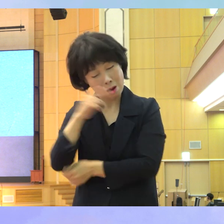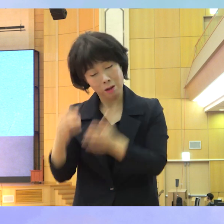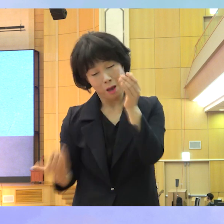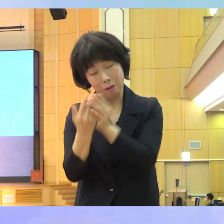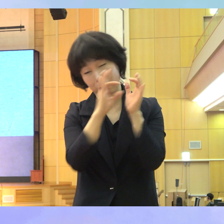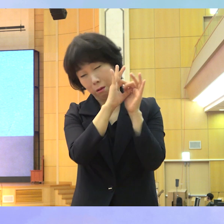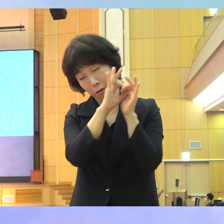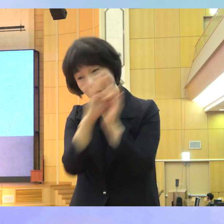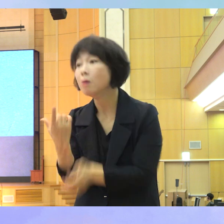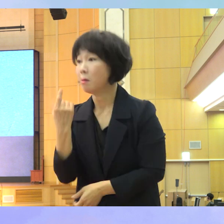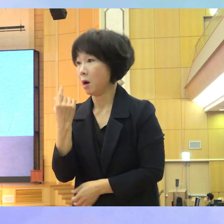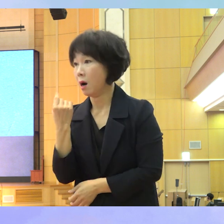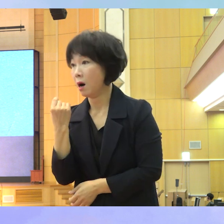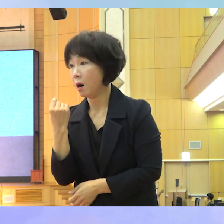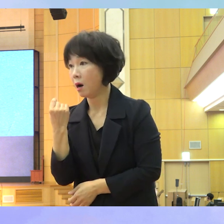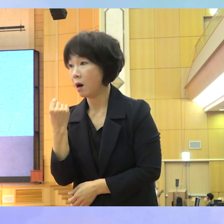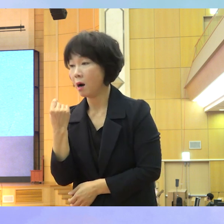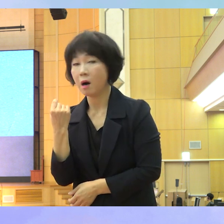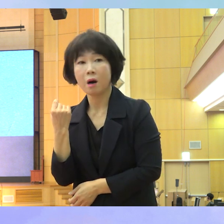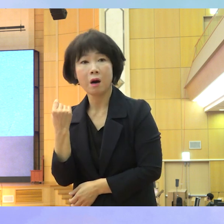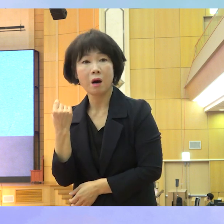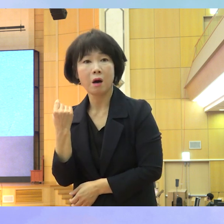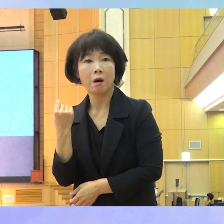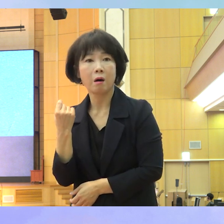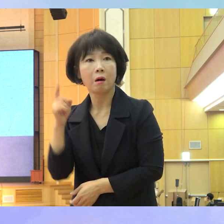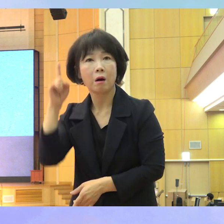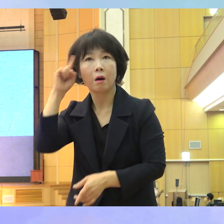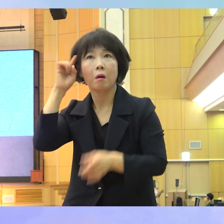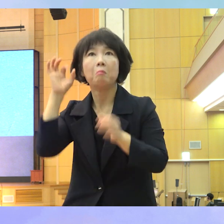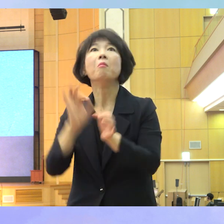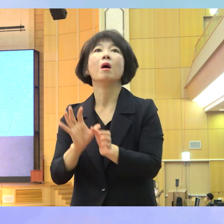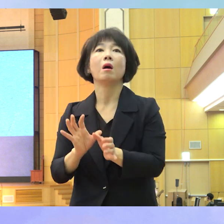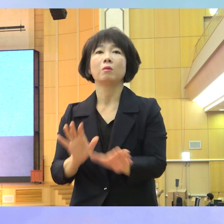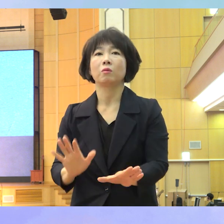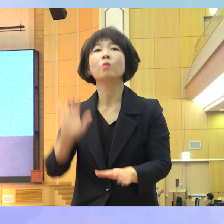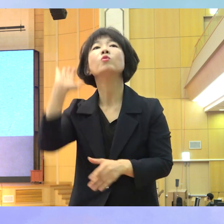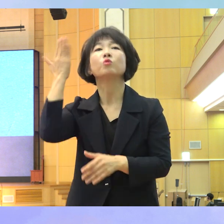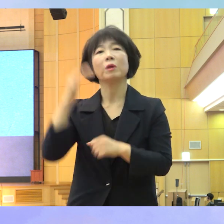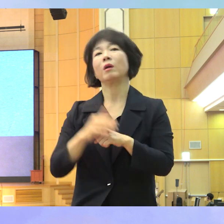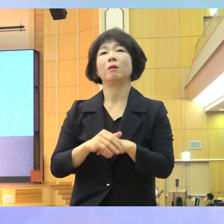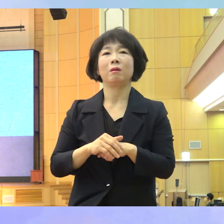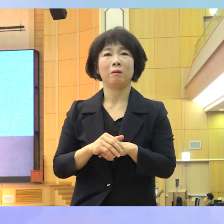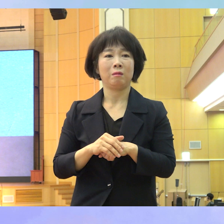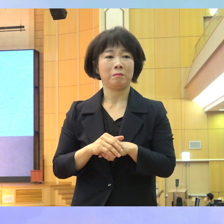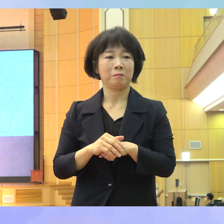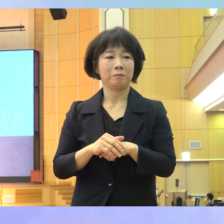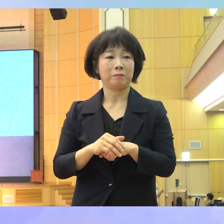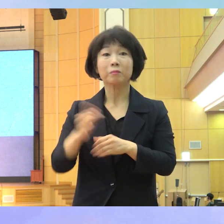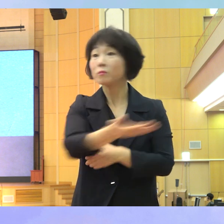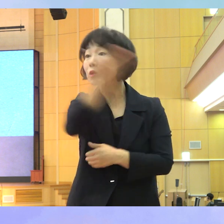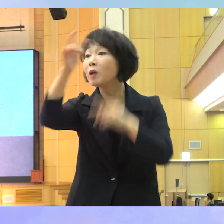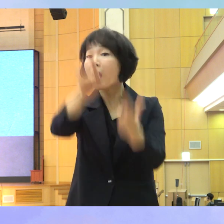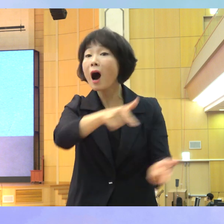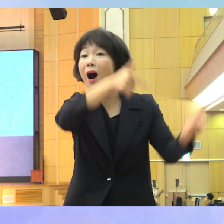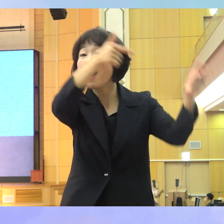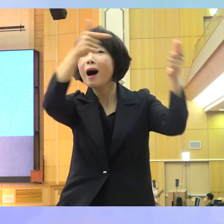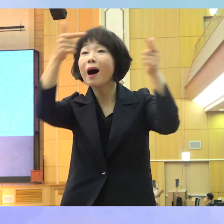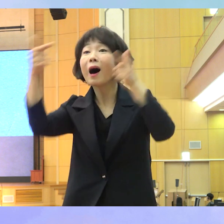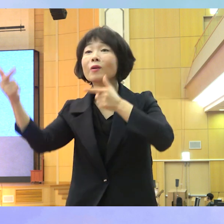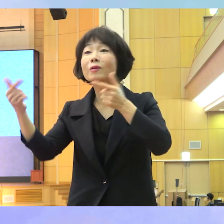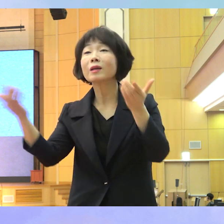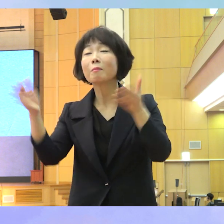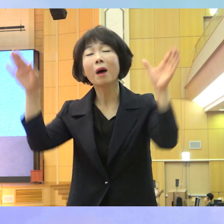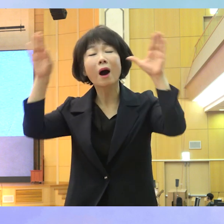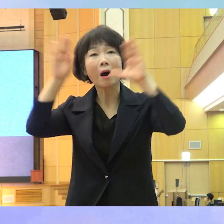매일매일 발견되고 또 이렇게 발생하는 가운데서도, 여러분, 하루의 일과를 마치고